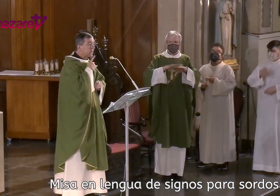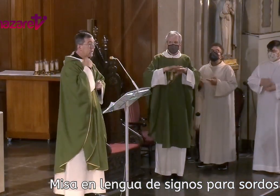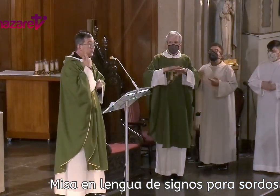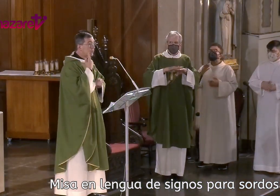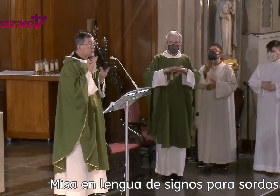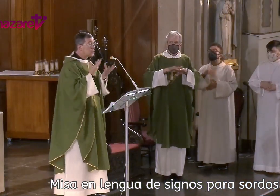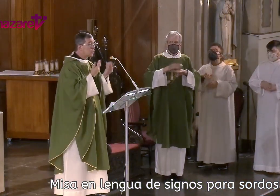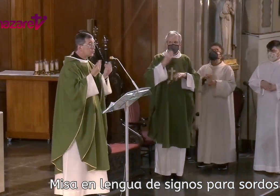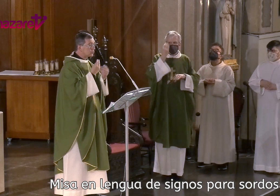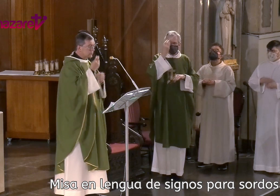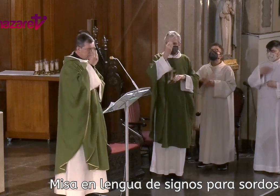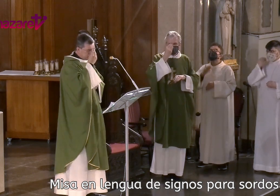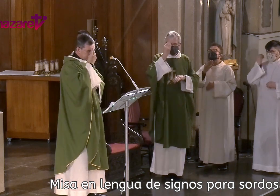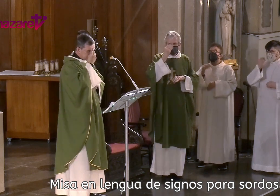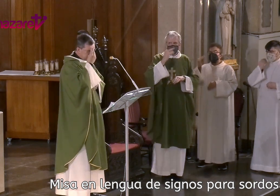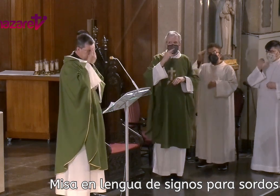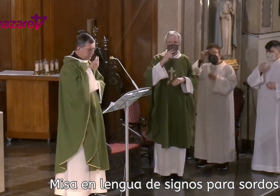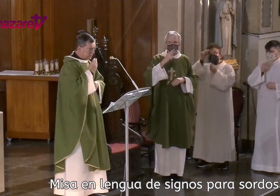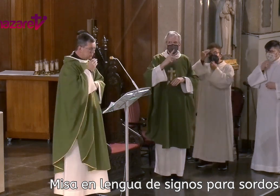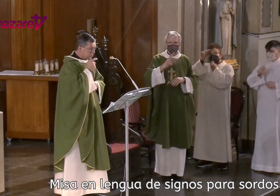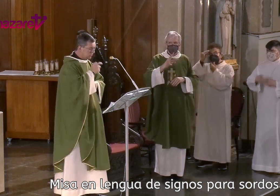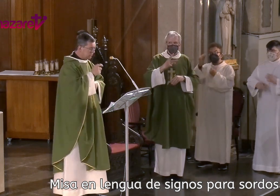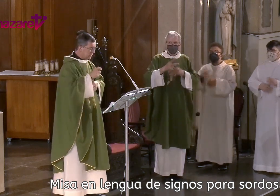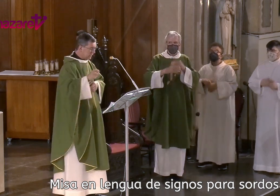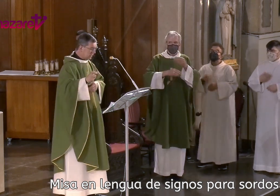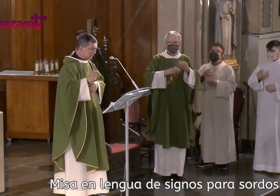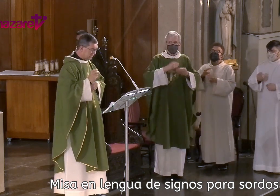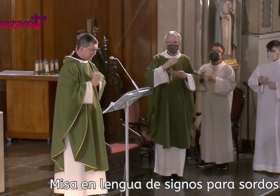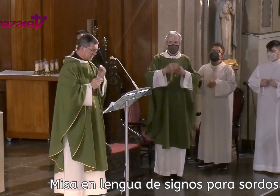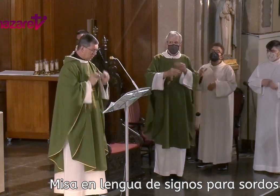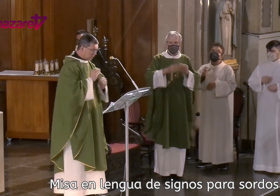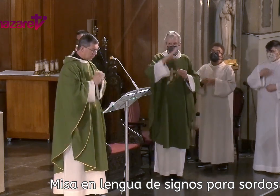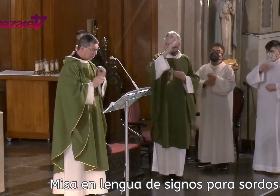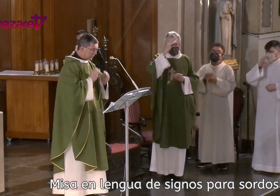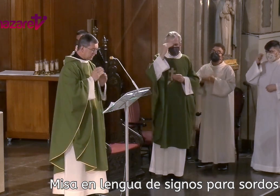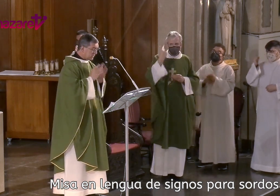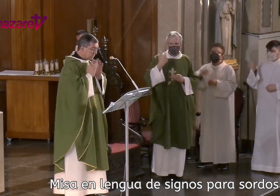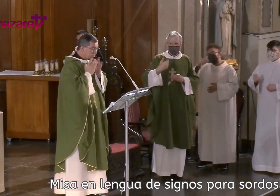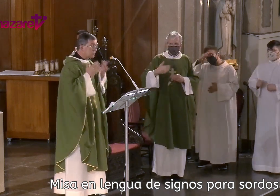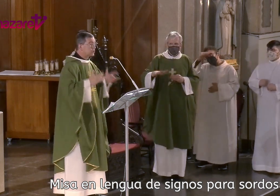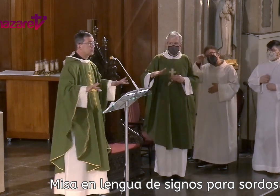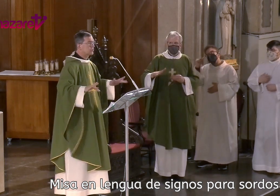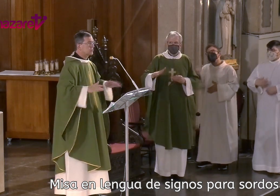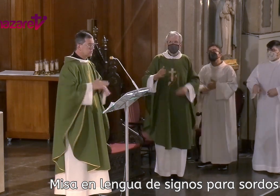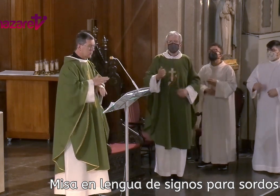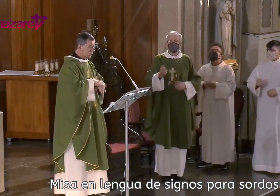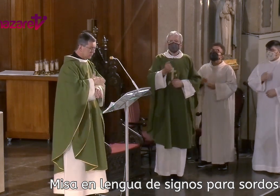pecado mucho de pensamiento, palabra, obra y omisión.